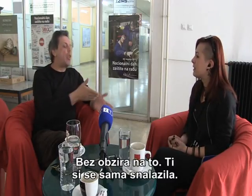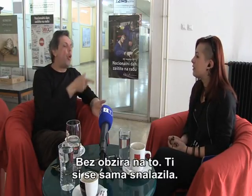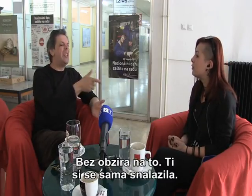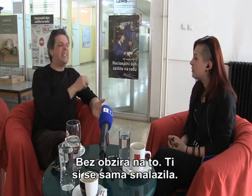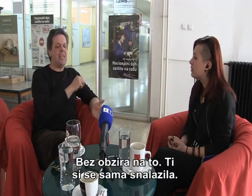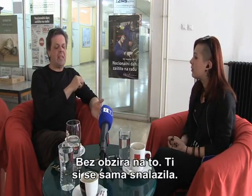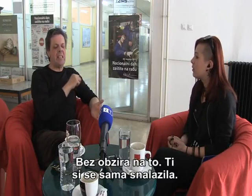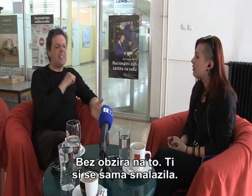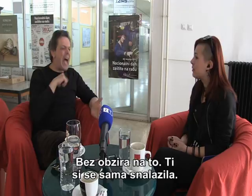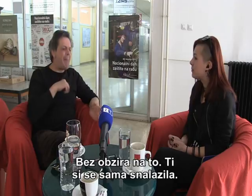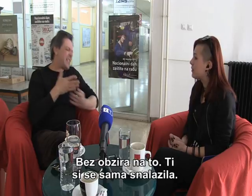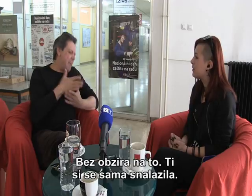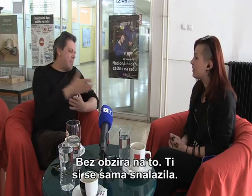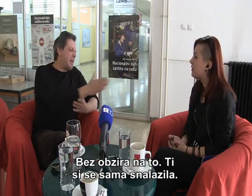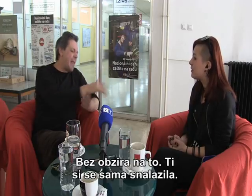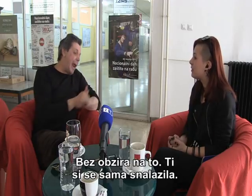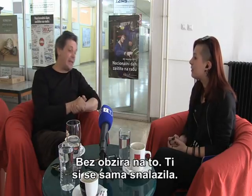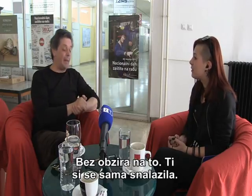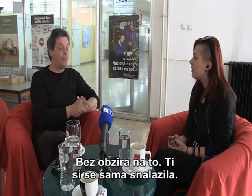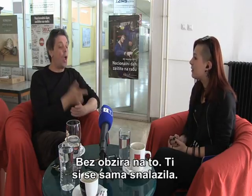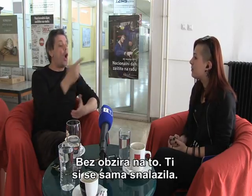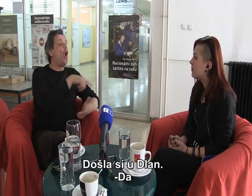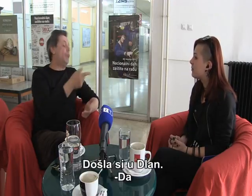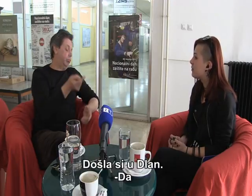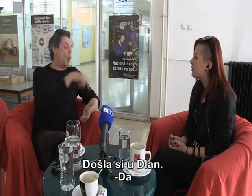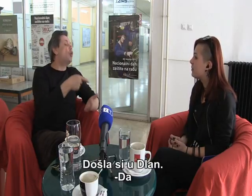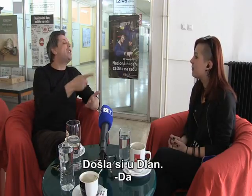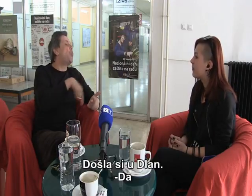bez obzira na to, ti si sama se snalazila. Došla si u dvan. Da.